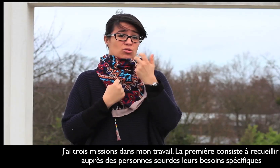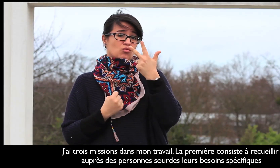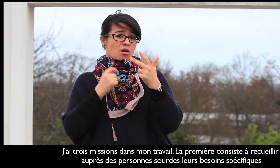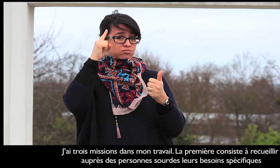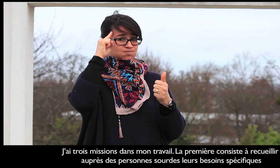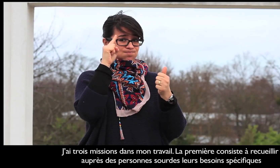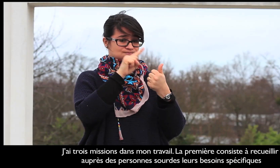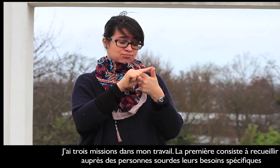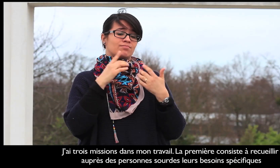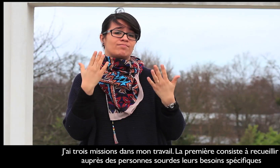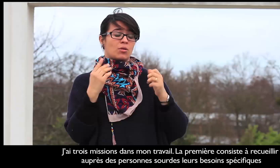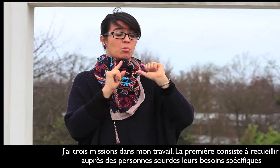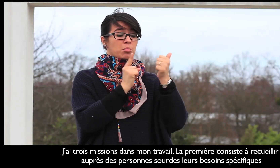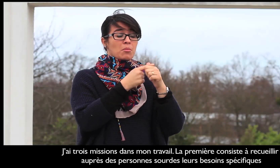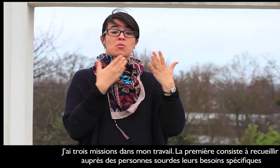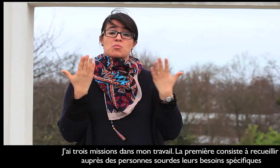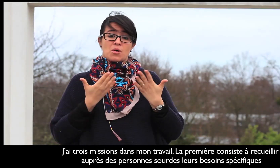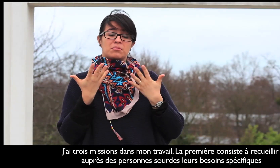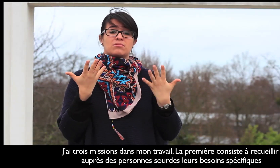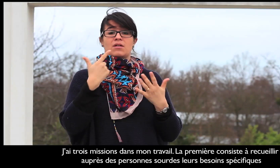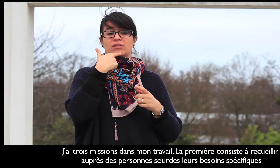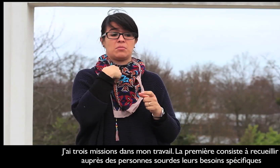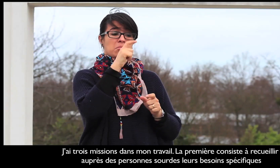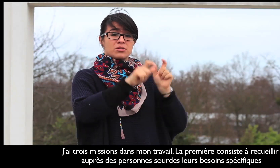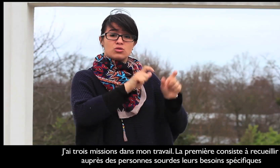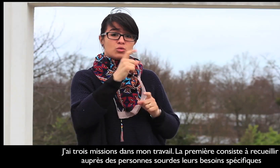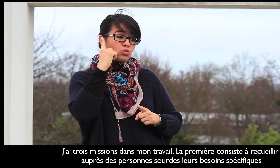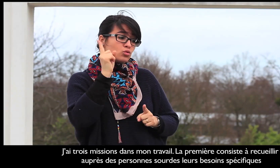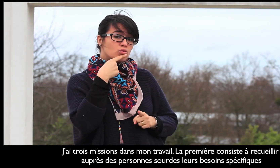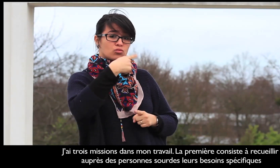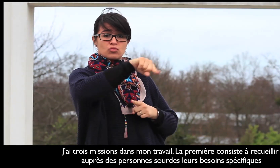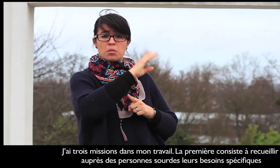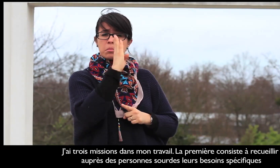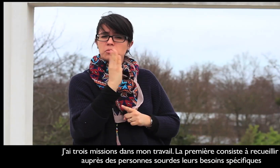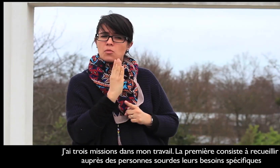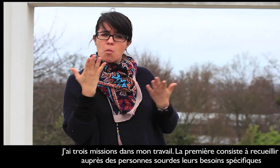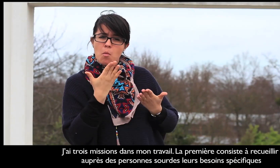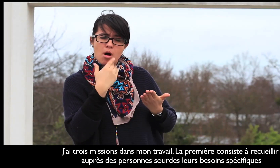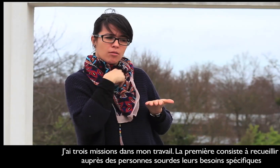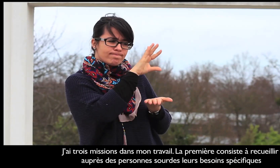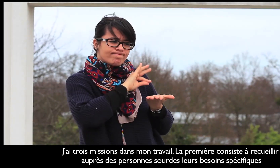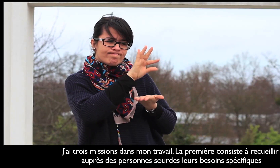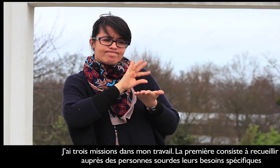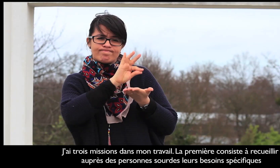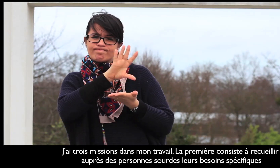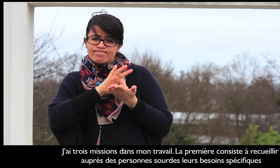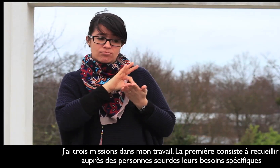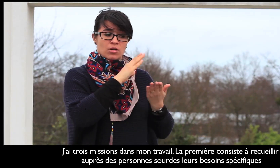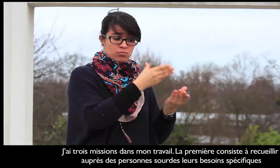J'ai trois missions dans mon travail. La première consiste à recueillir auprès des personnes sourdes leurs